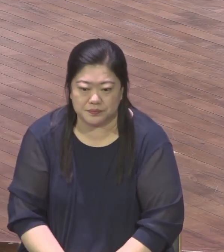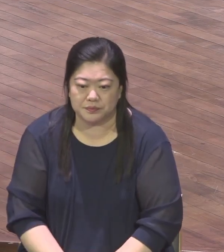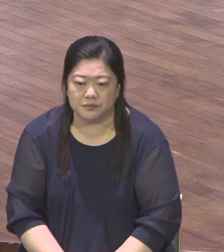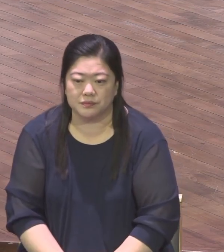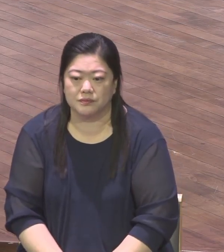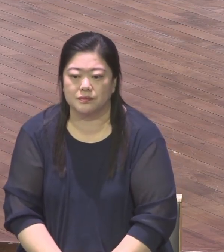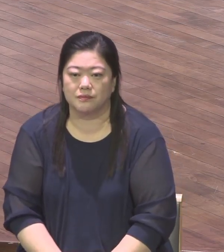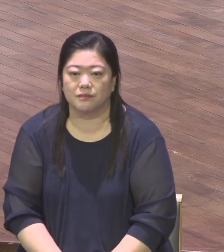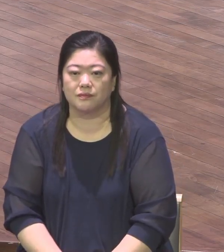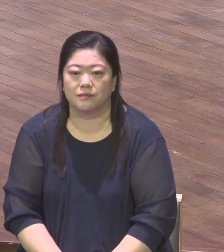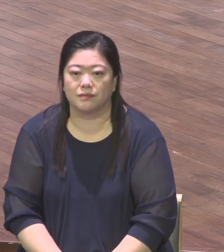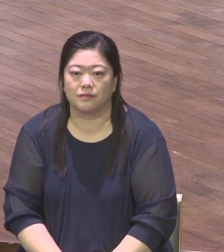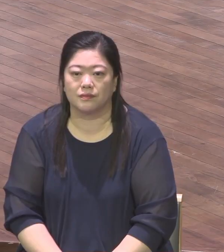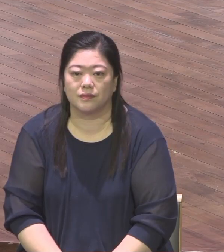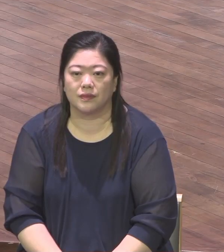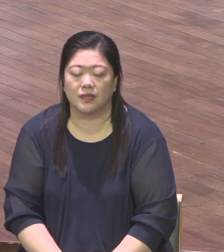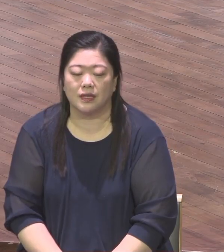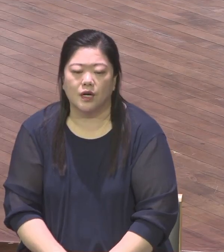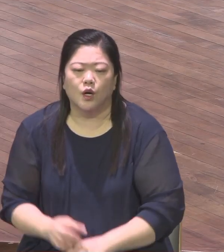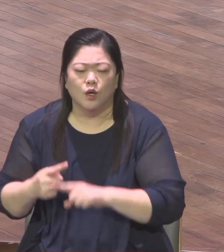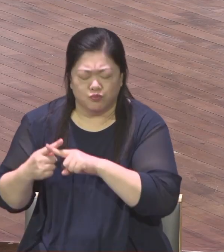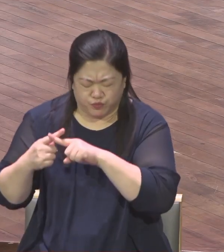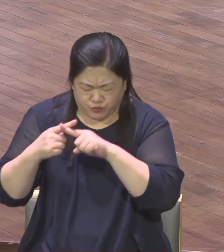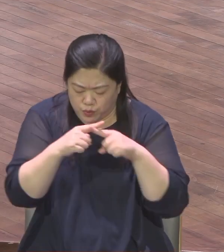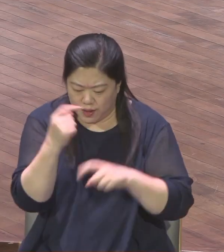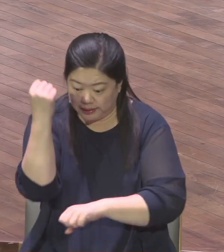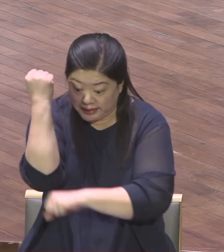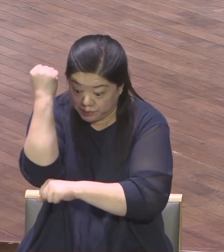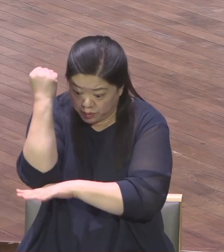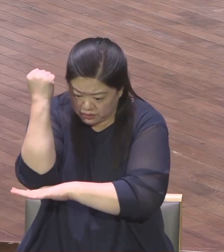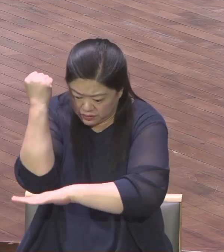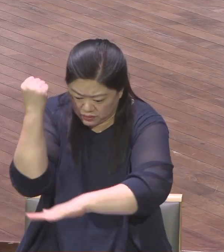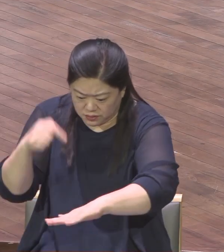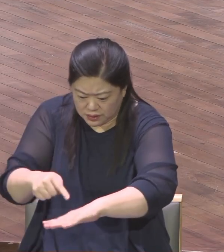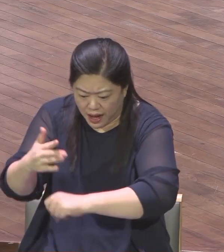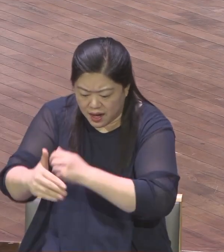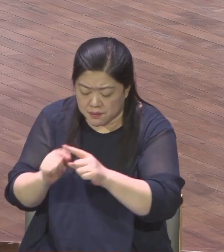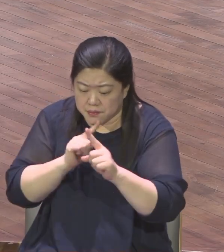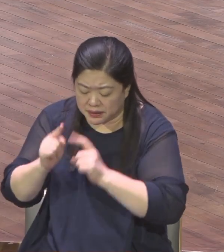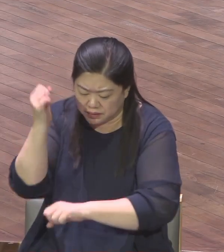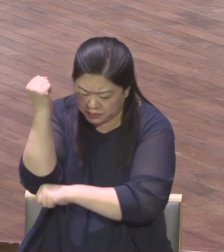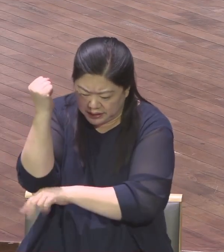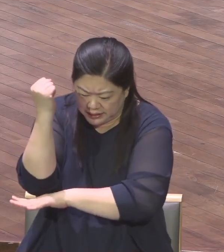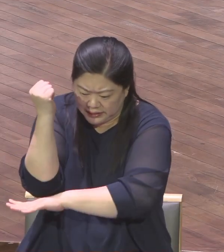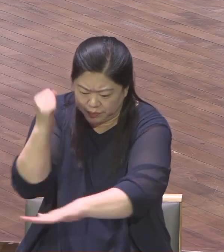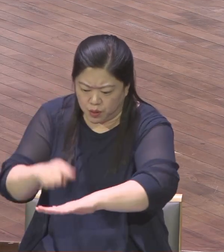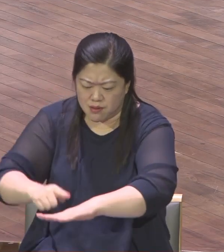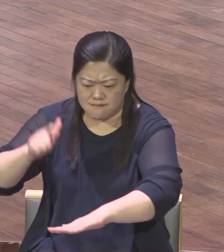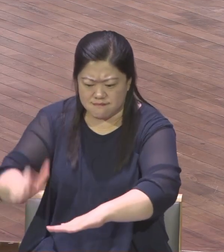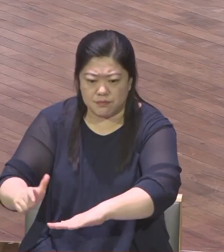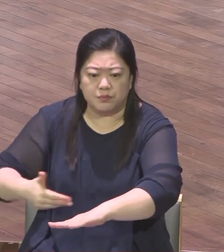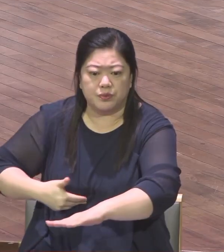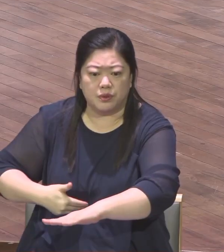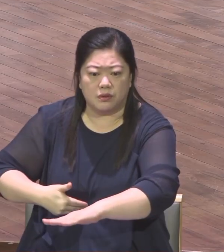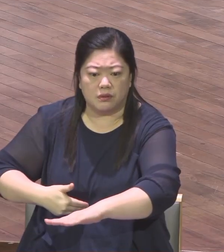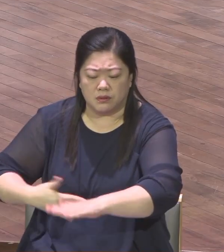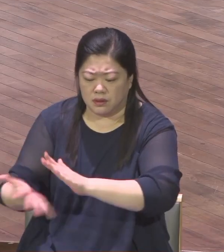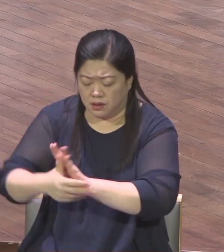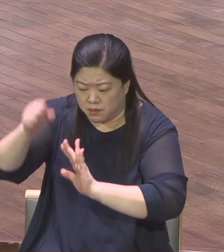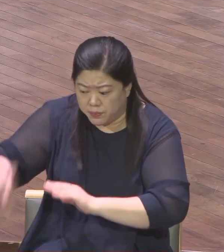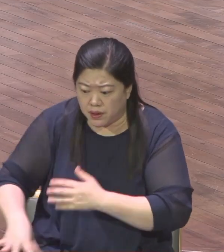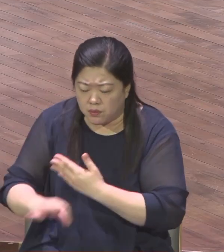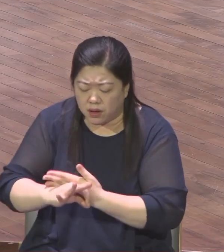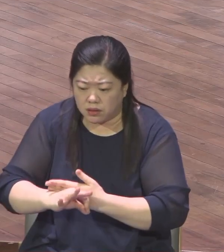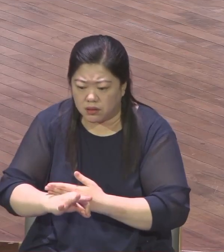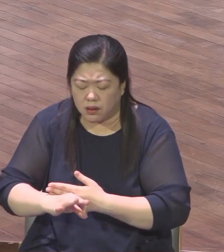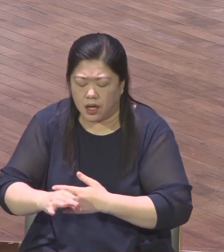드러난 것뿐이지 근본을 잡아야지요. 이것이 언약적 도전입니다. 자, 이번 주일